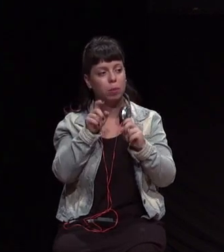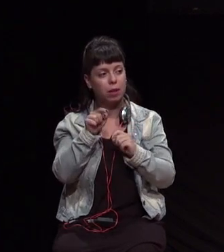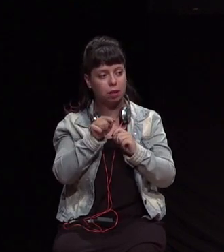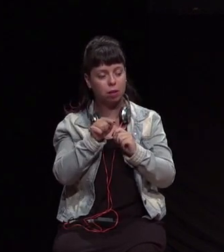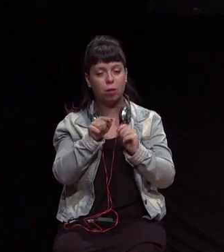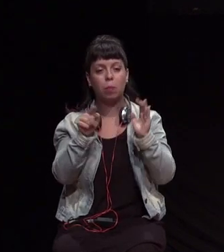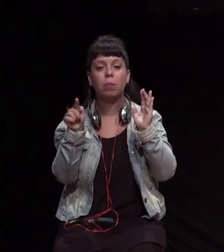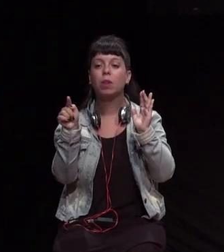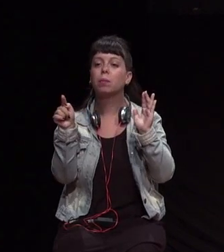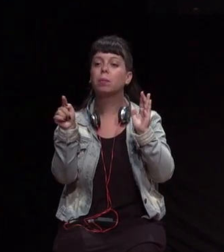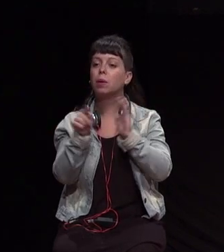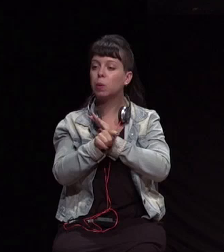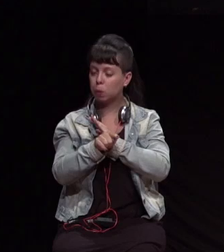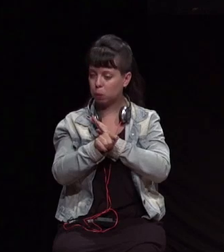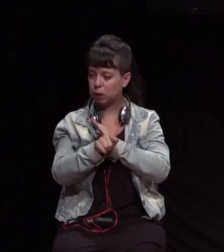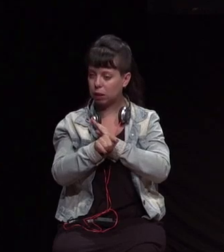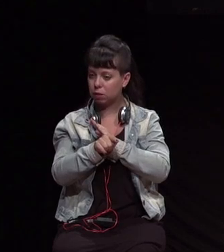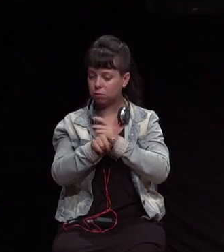mesa a pergunta como